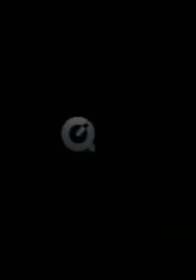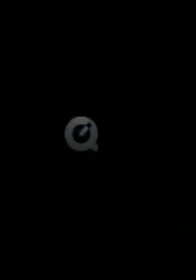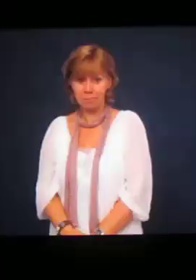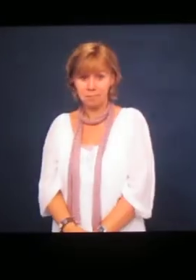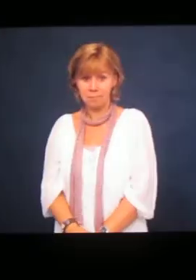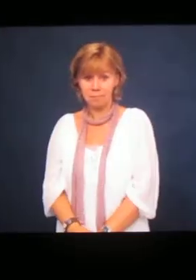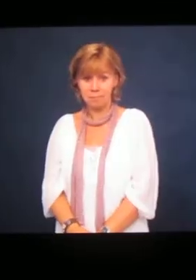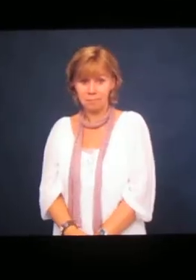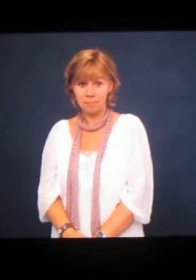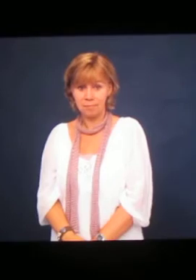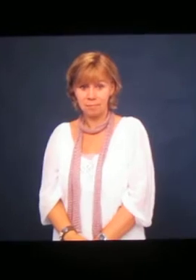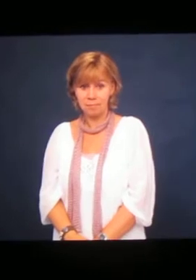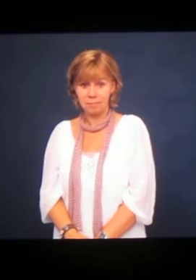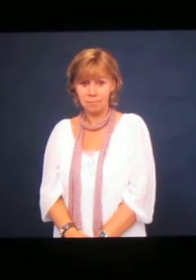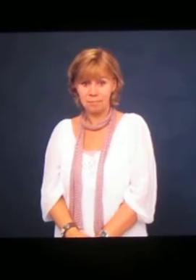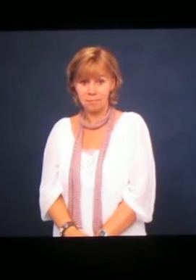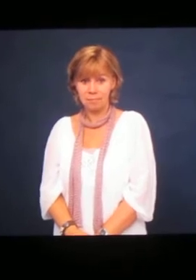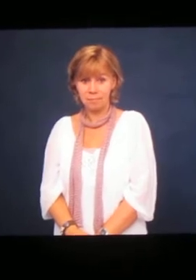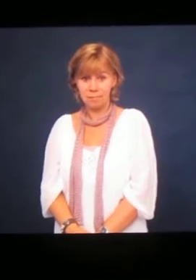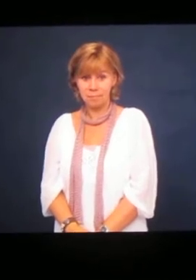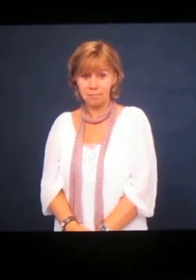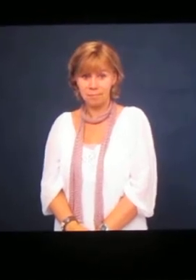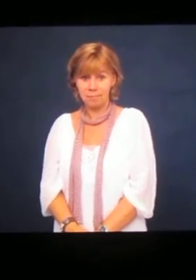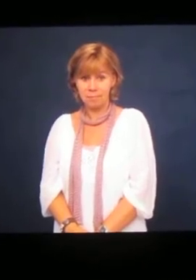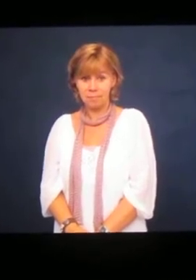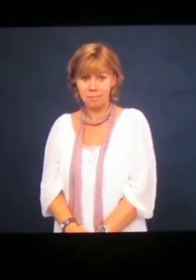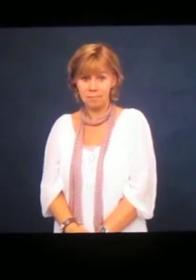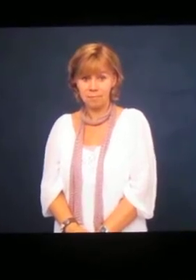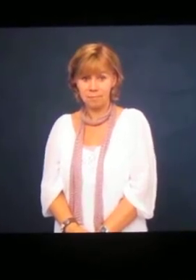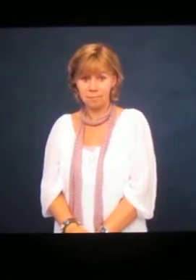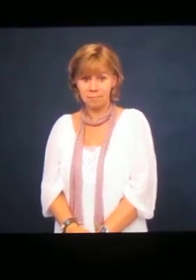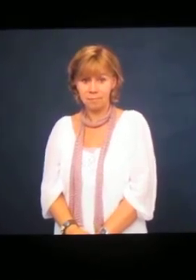wie der gute Mann in der Gebärdensprache genannt wird.